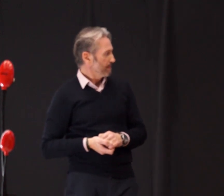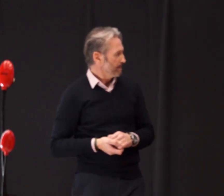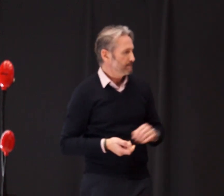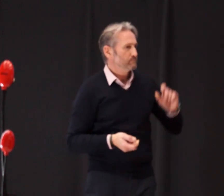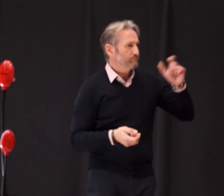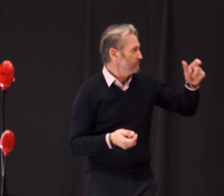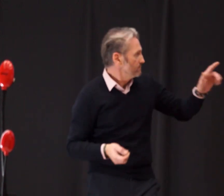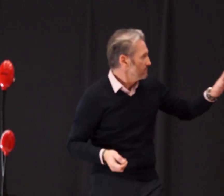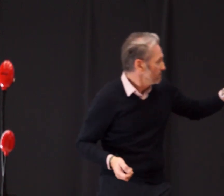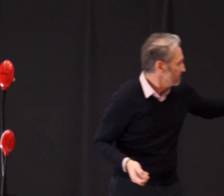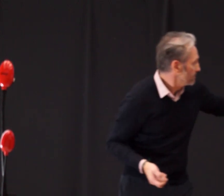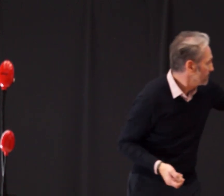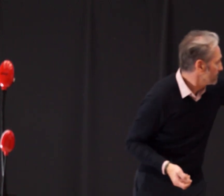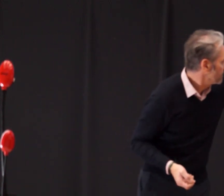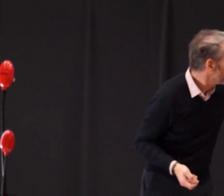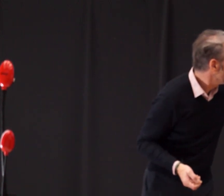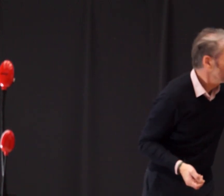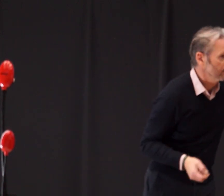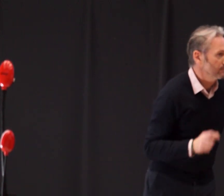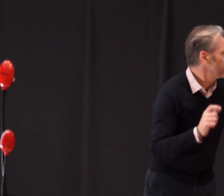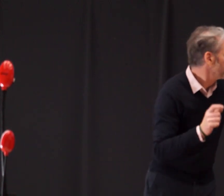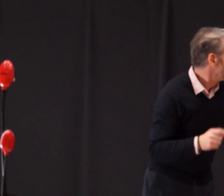énoncé respectant ces consignes.